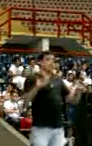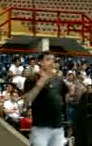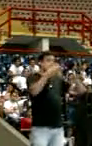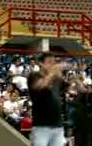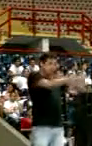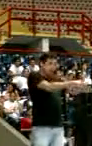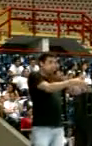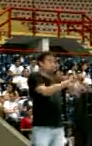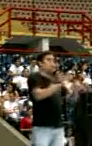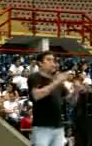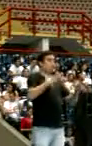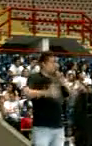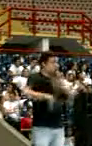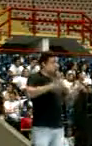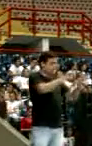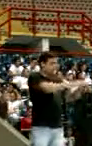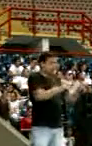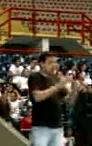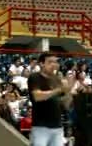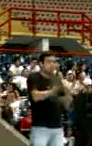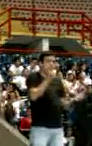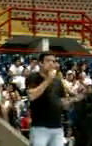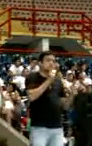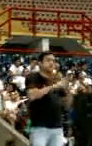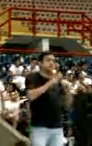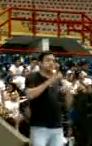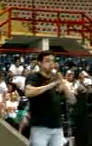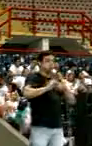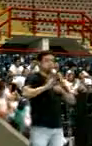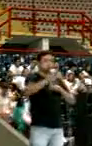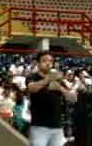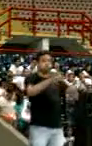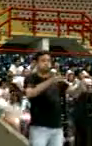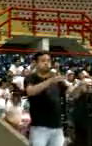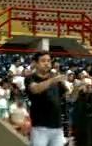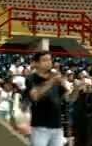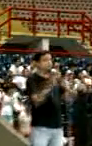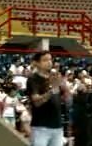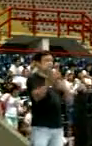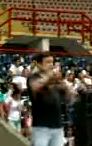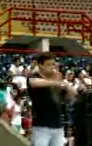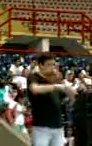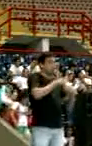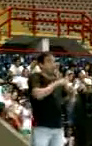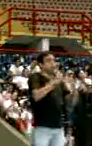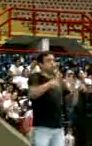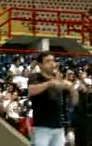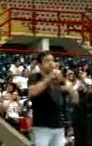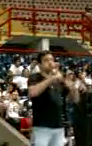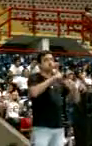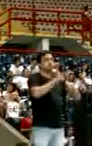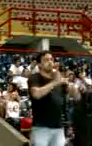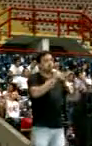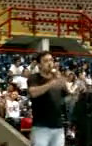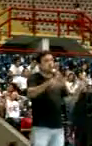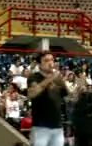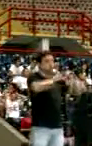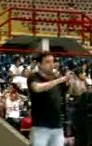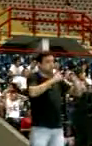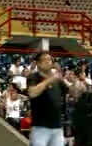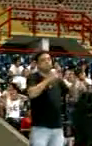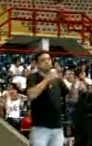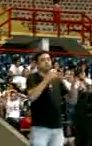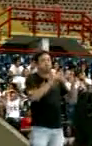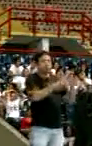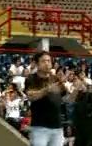invadindo, roubando os corpos para comer. Aí transmitia doença. Voltava a peste, que era cíclica. Peste, fome,